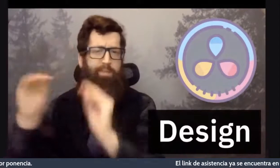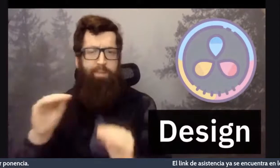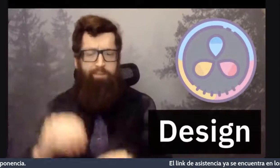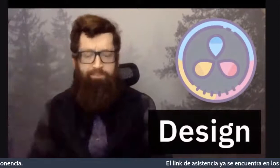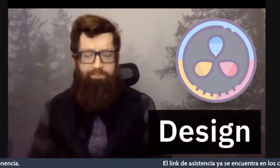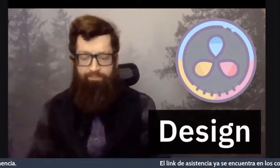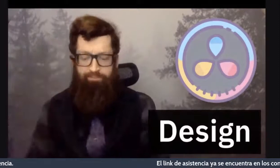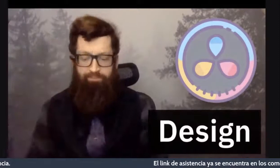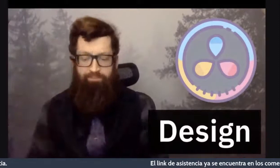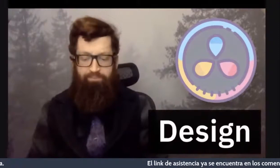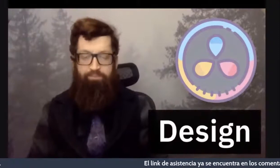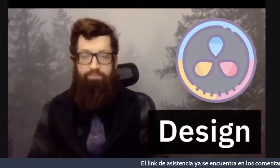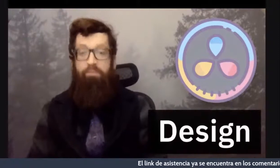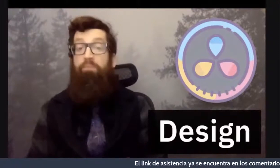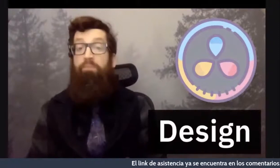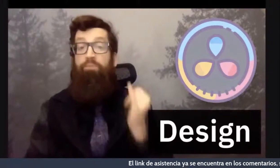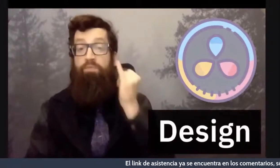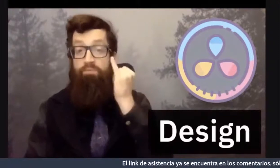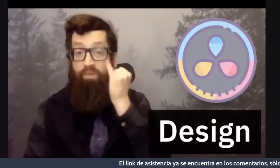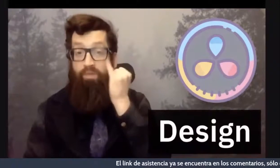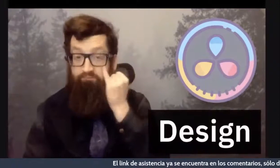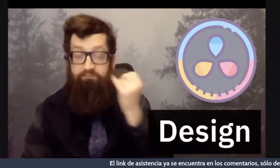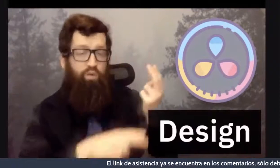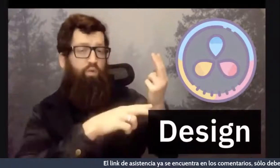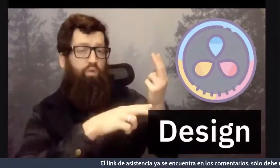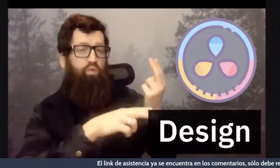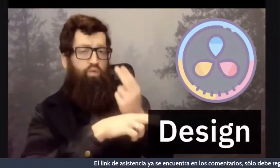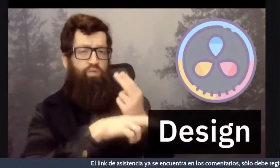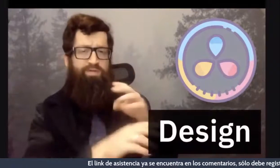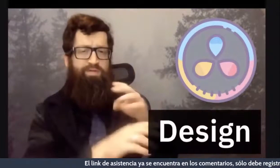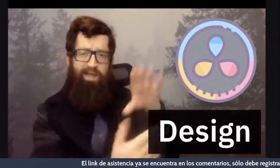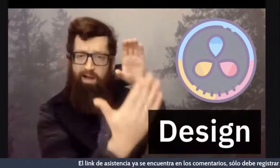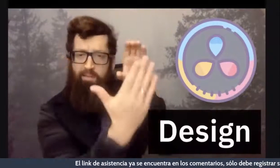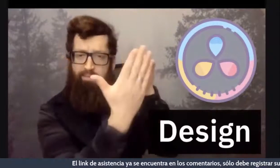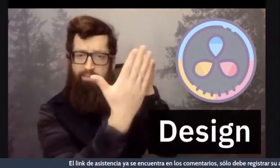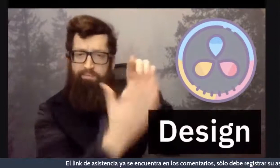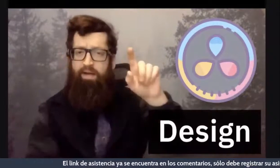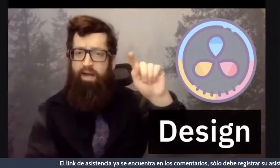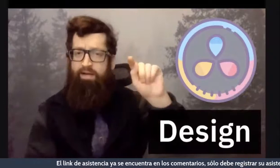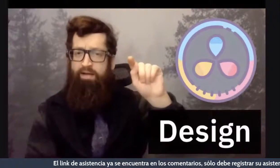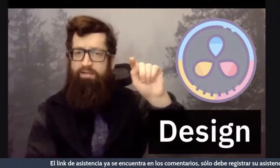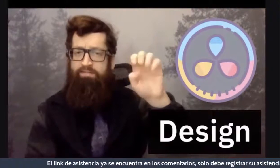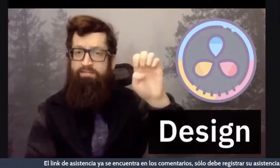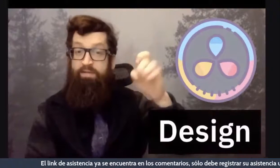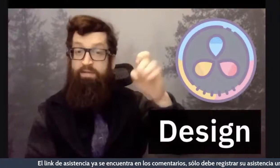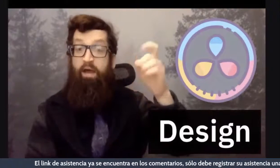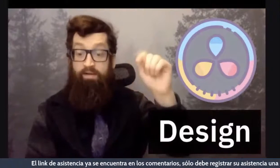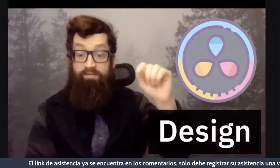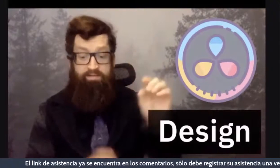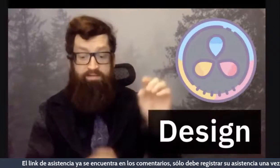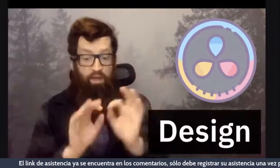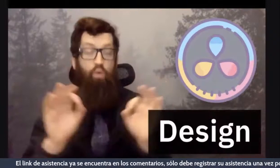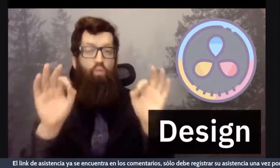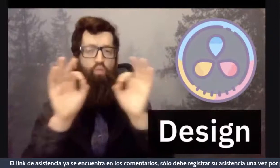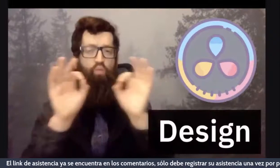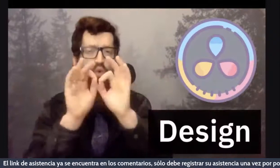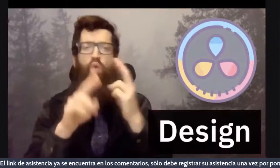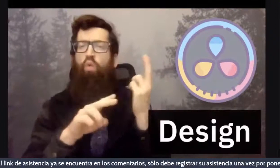Cuando se usan el texto, es importante usar párrafos breves